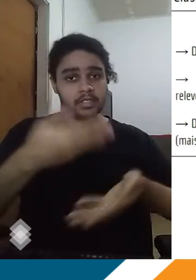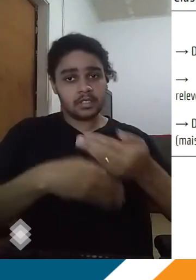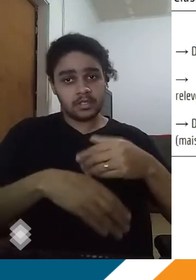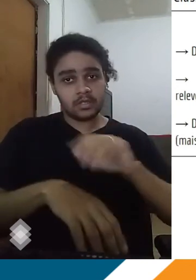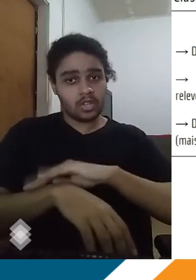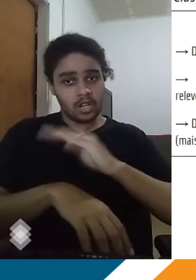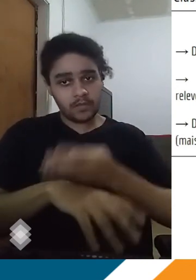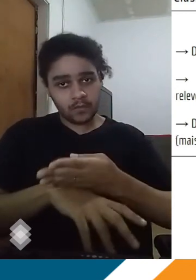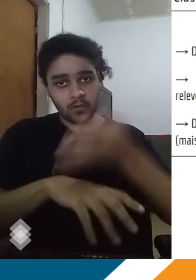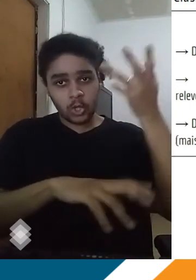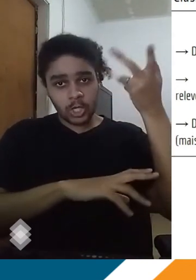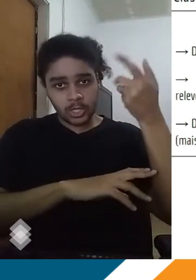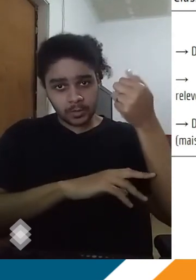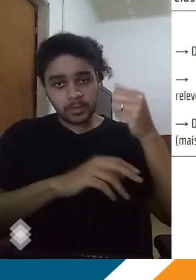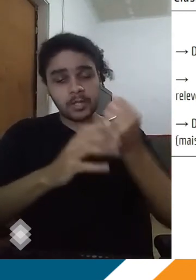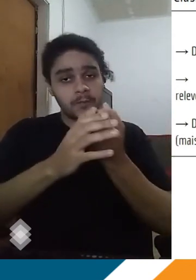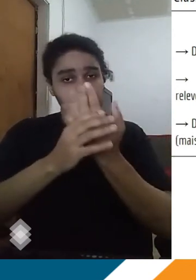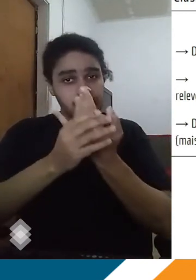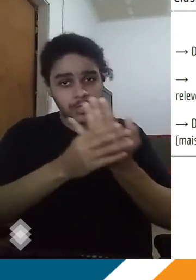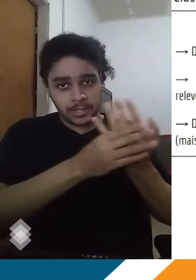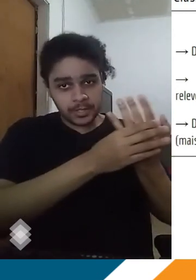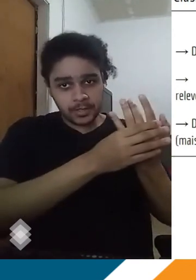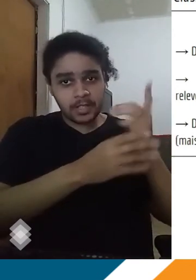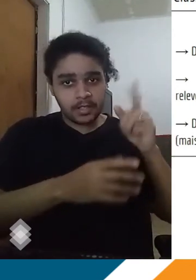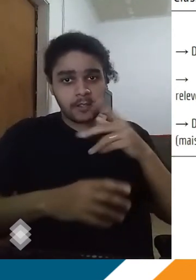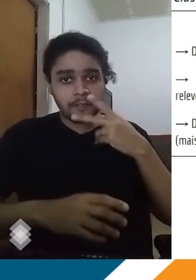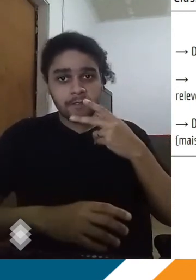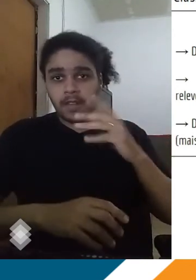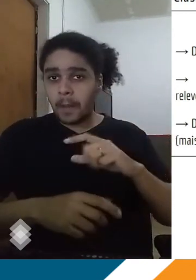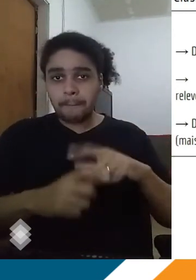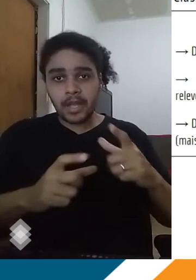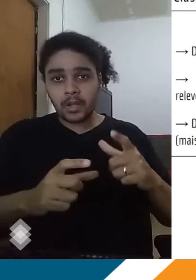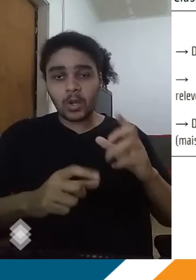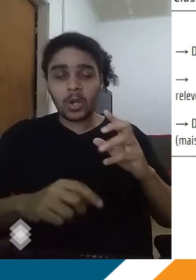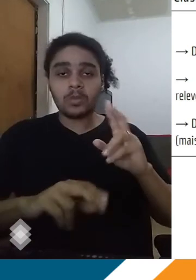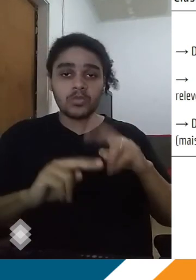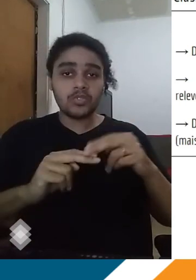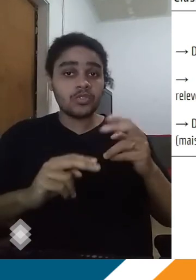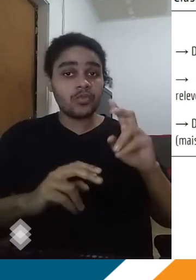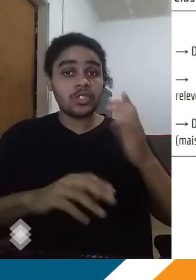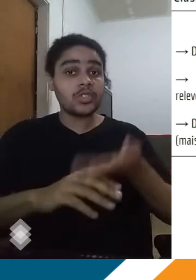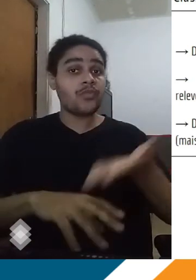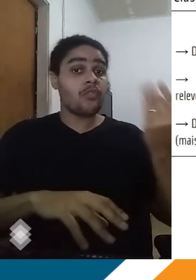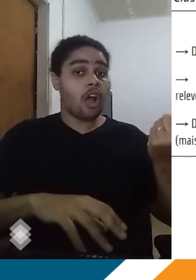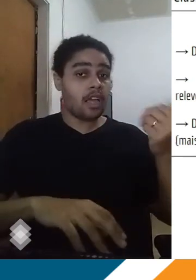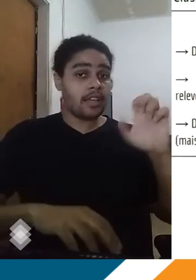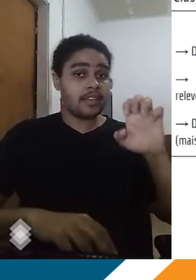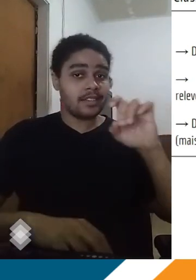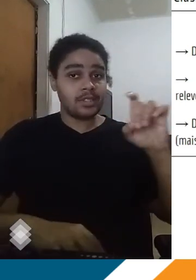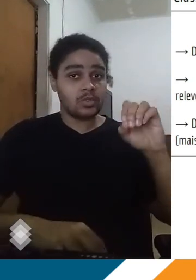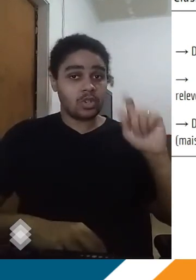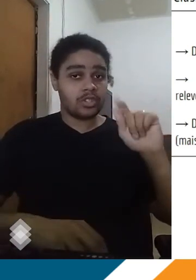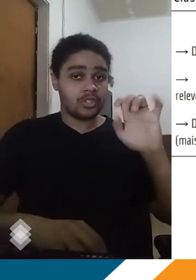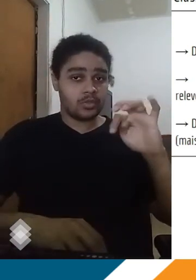na interação entre o relevo, o clima e a vegetação. Só que o Absaber ele dava uma ênfase maior aos agentes exógenos de